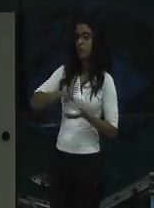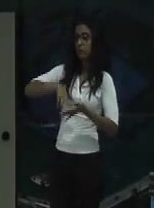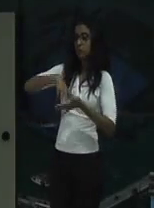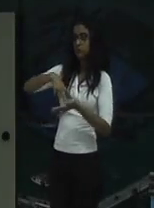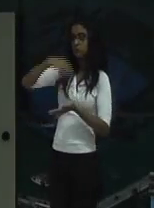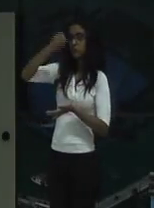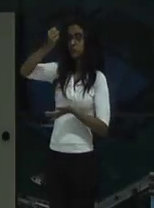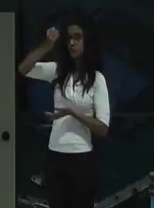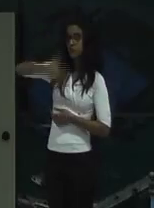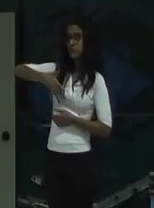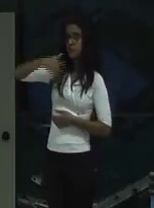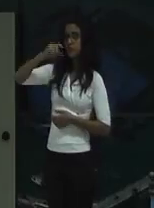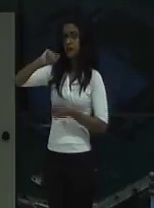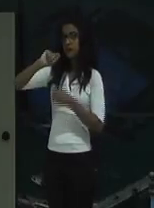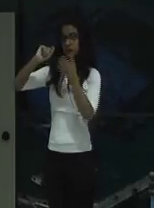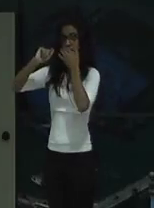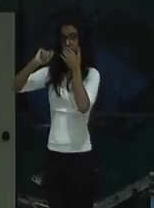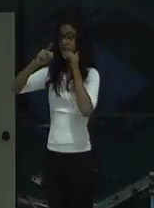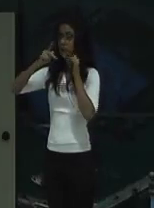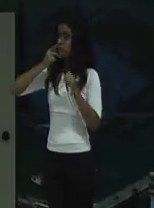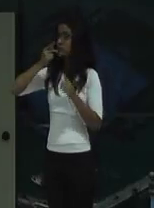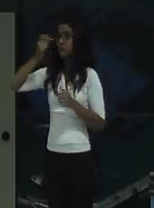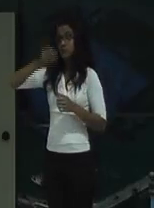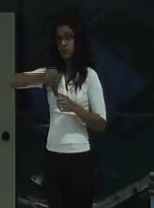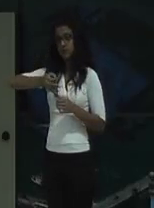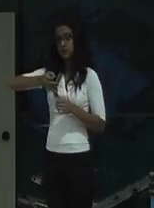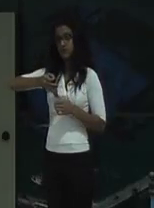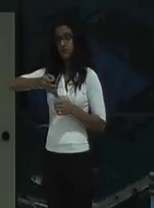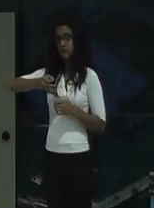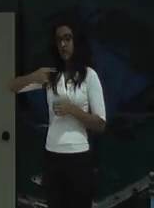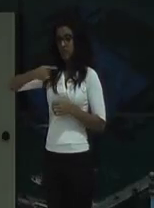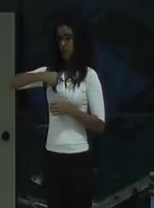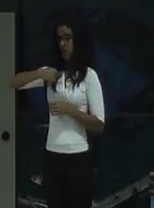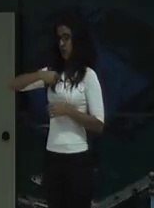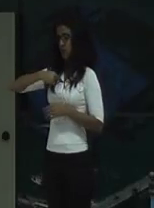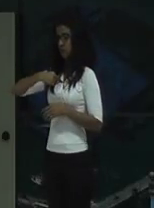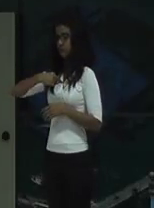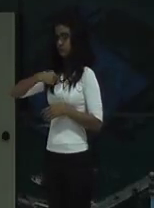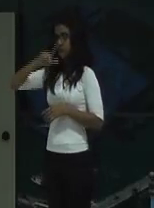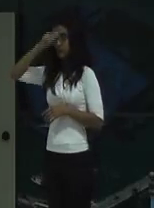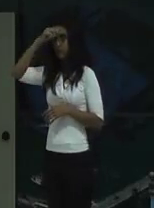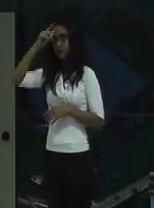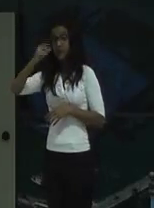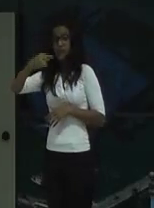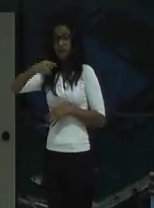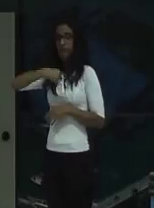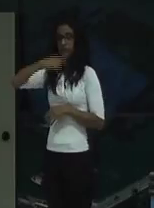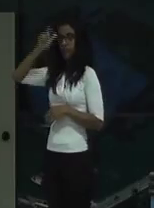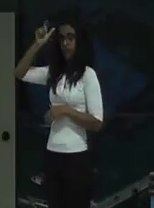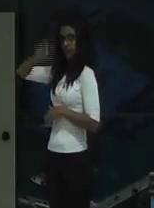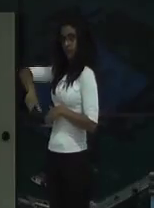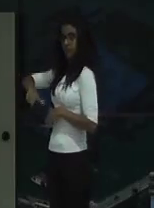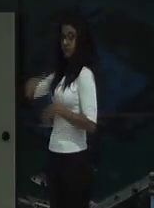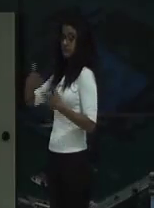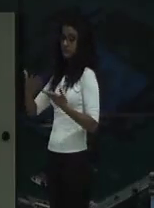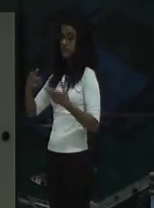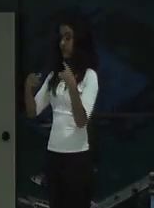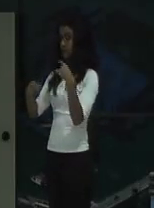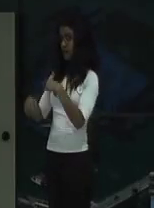Ela deixou com todas as palavras, que foi ela não falou que foi o governo, ela falou ela. Então, ela está tomando para